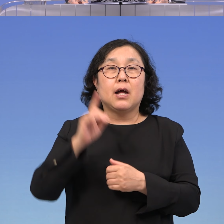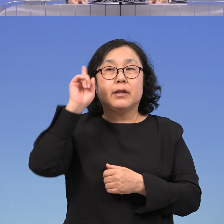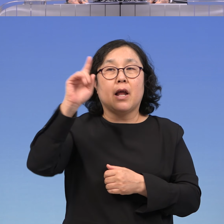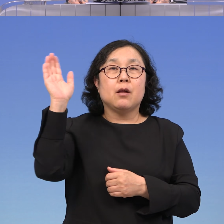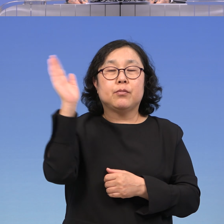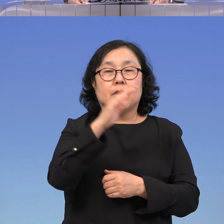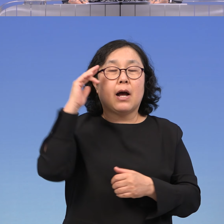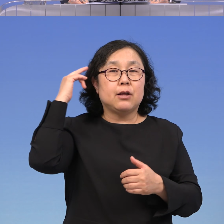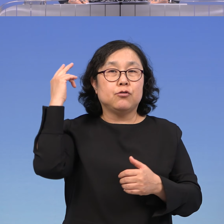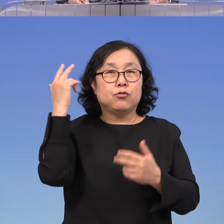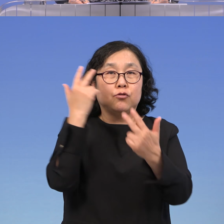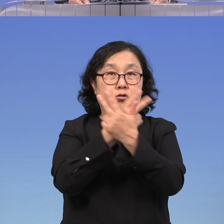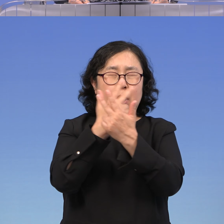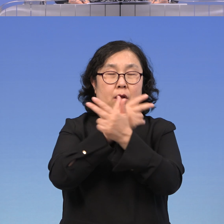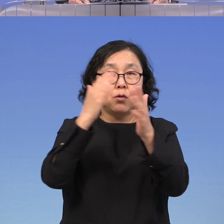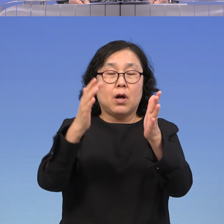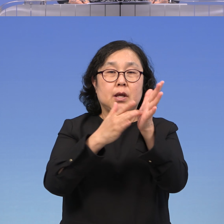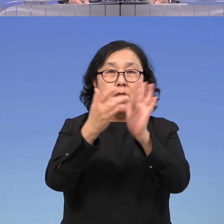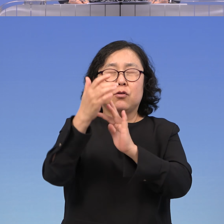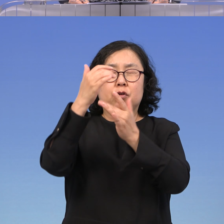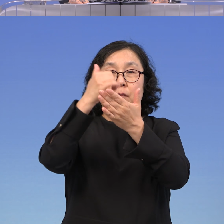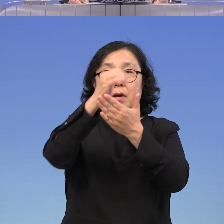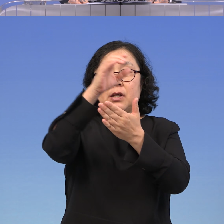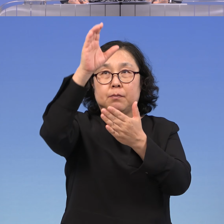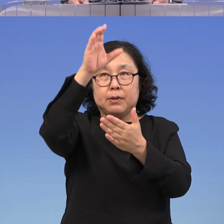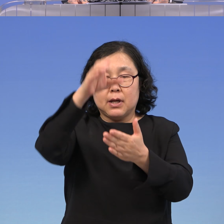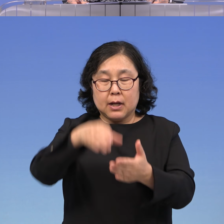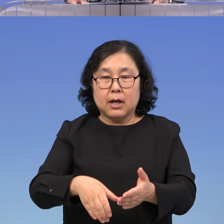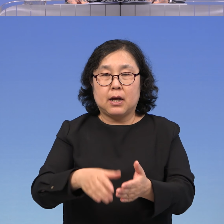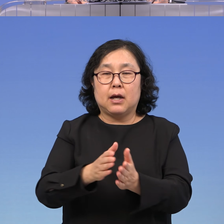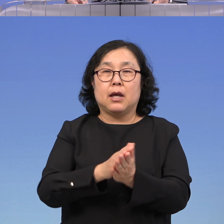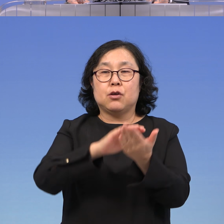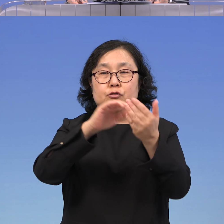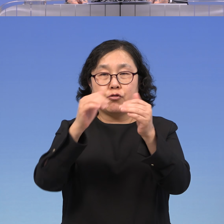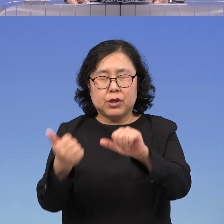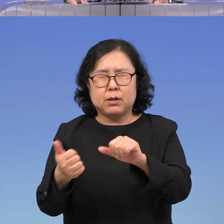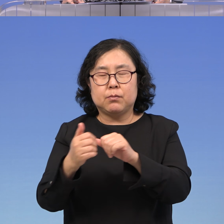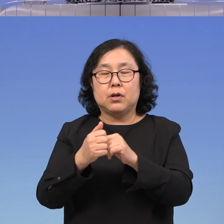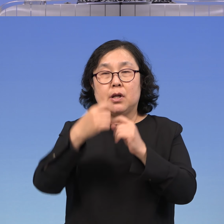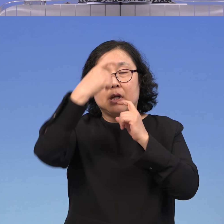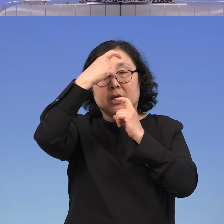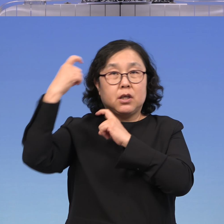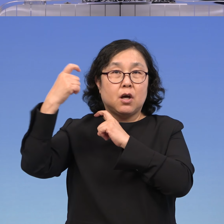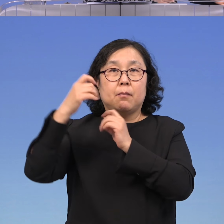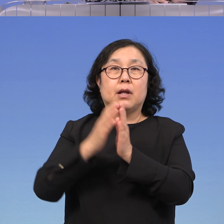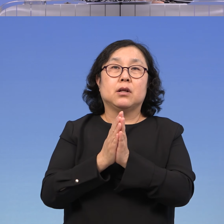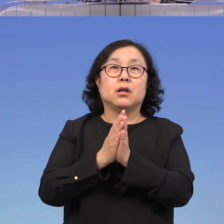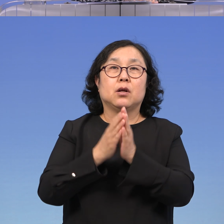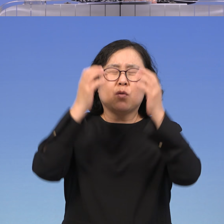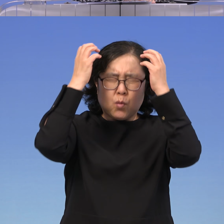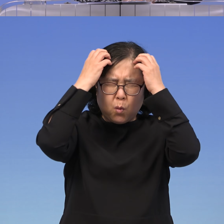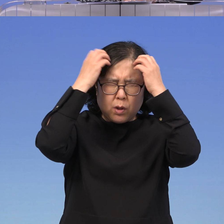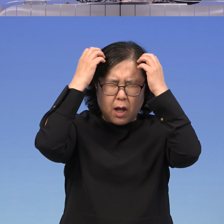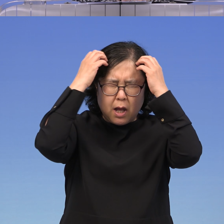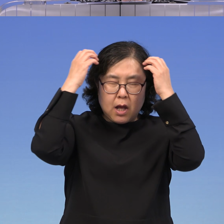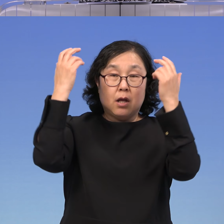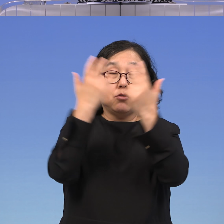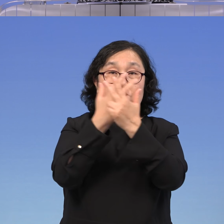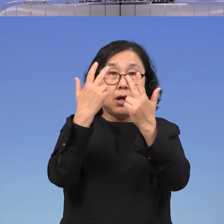내일부터 이제 한 주간은 예수님이 십자가에 죽으심을 기념하는 고난주간 인데요 우리 교육 제 팀에서